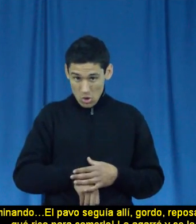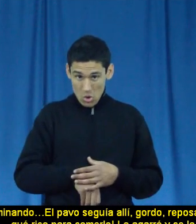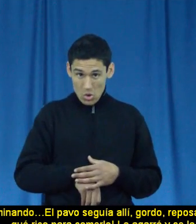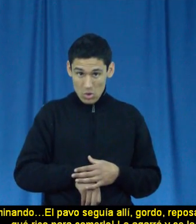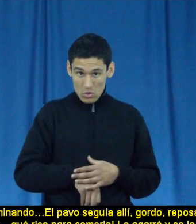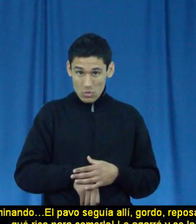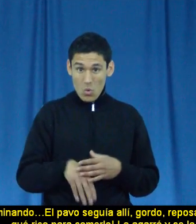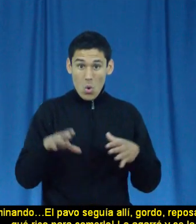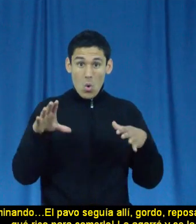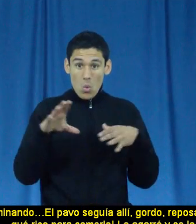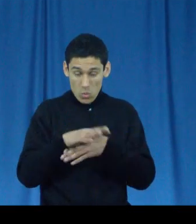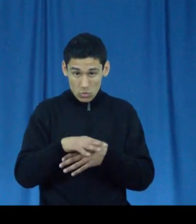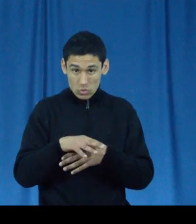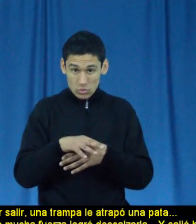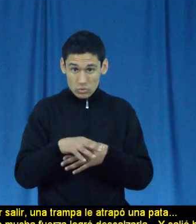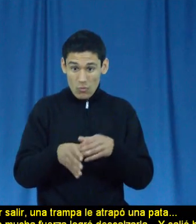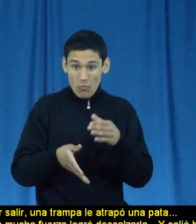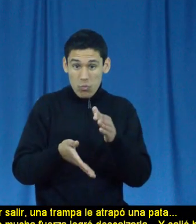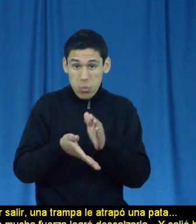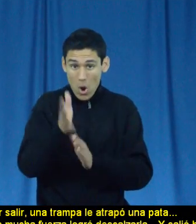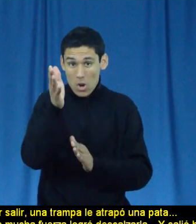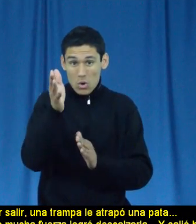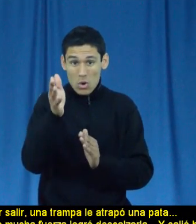El zorro lo agarró y se lo comió.